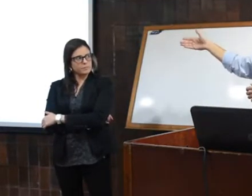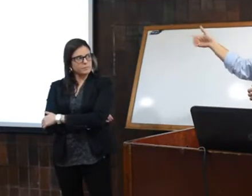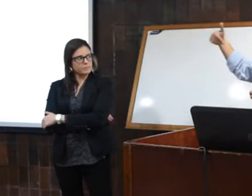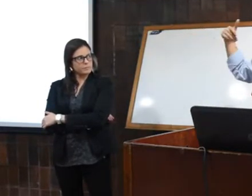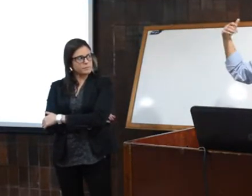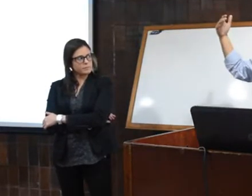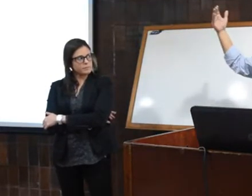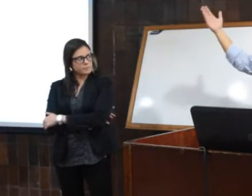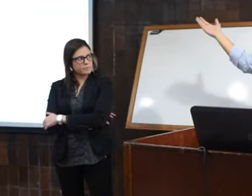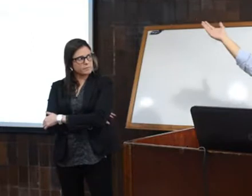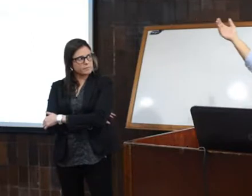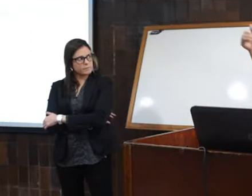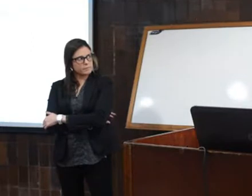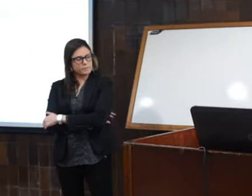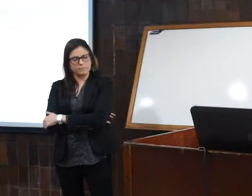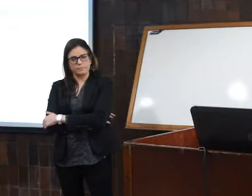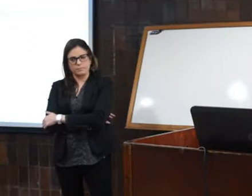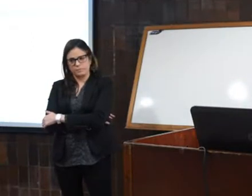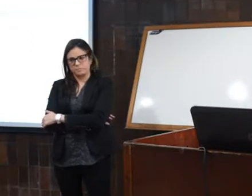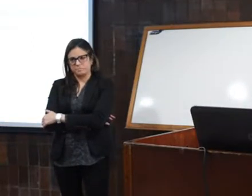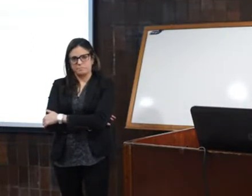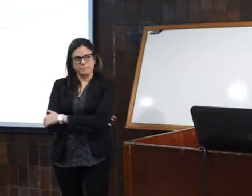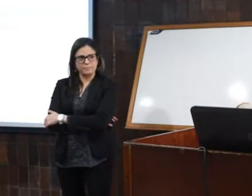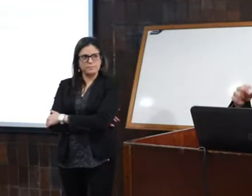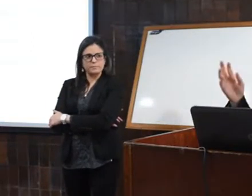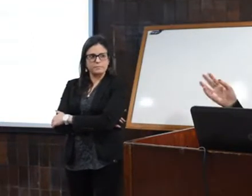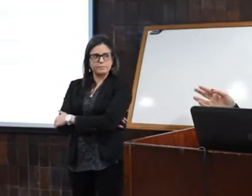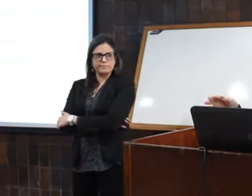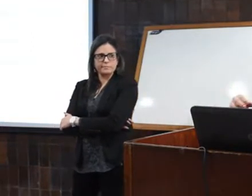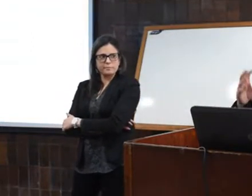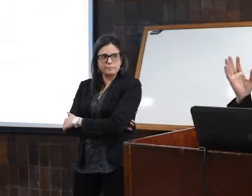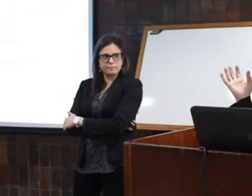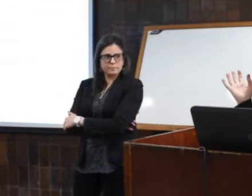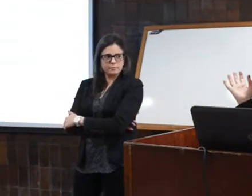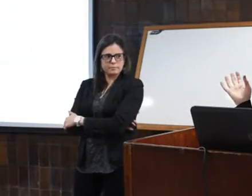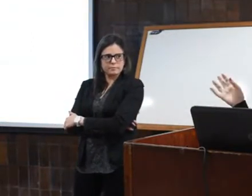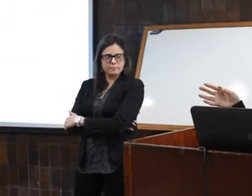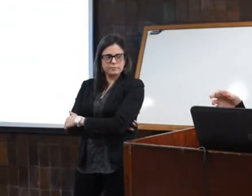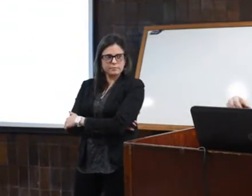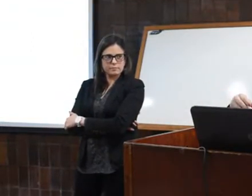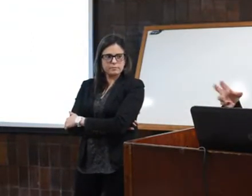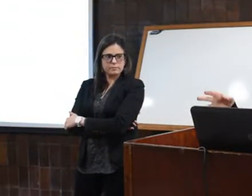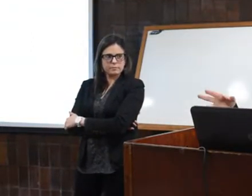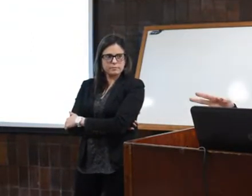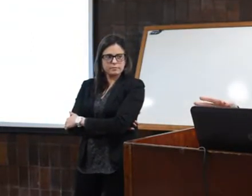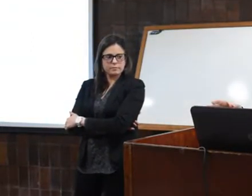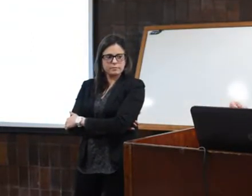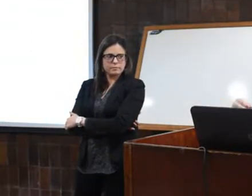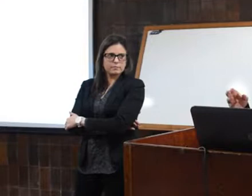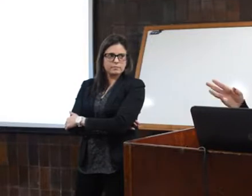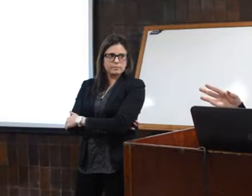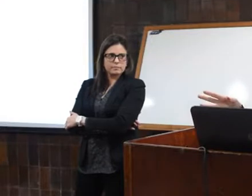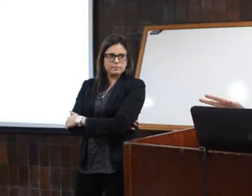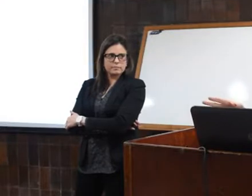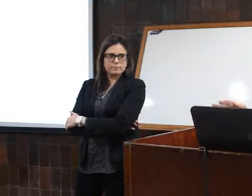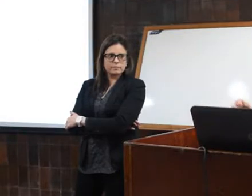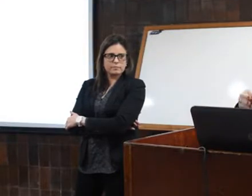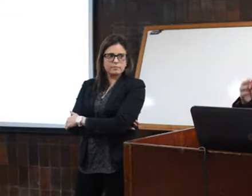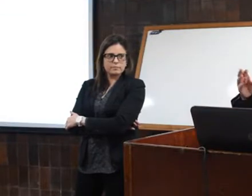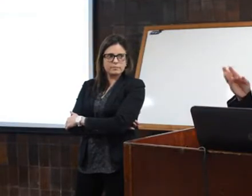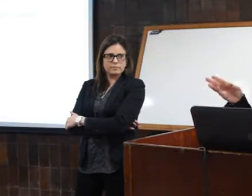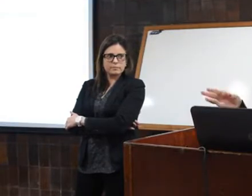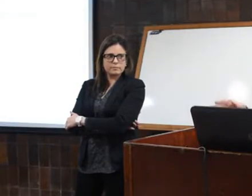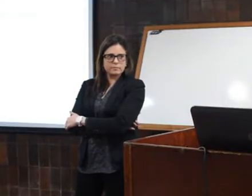patrón tengo que reportar lo que quiero asegurarnos en una flota de camiones si no le traigo nunca los títulos de